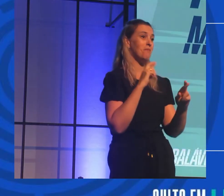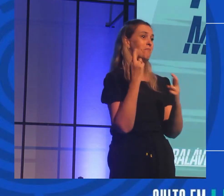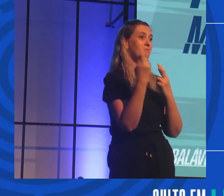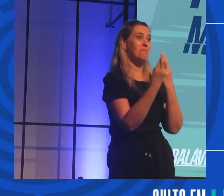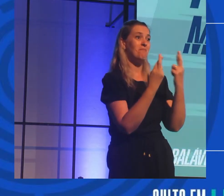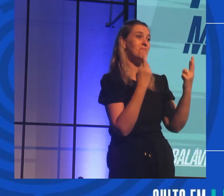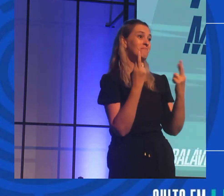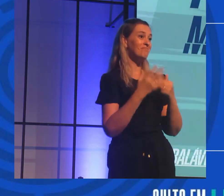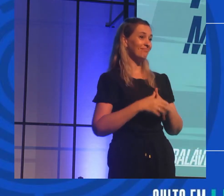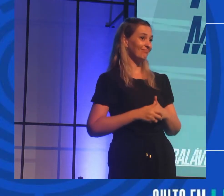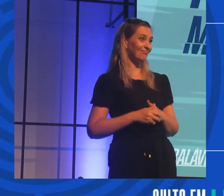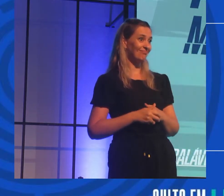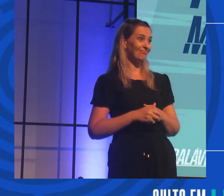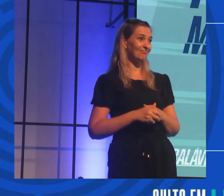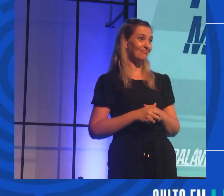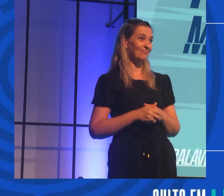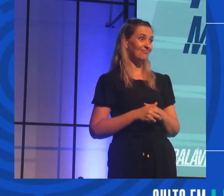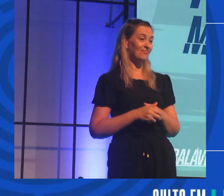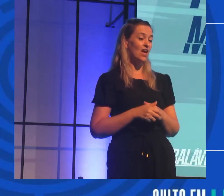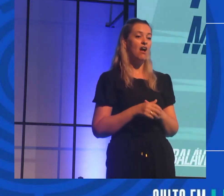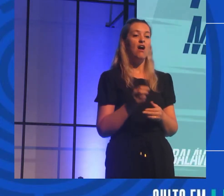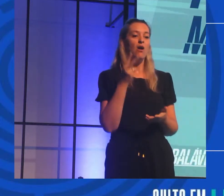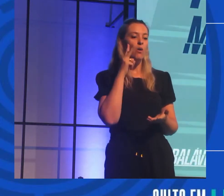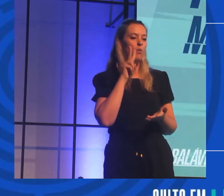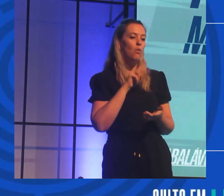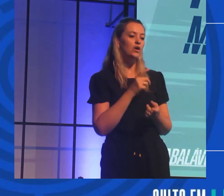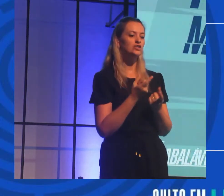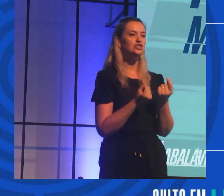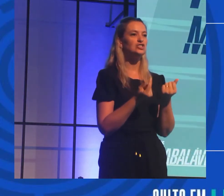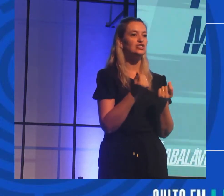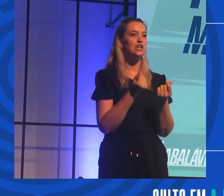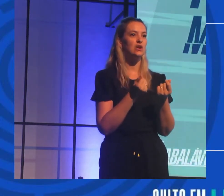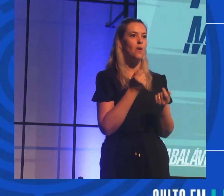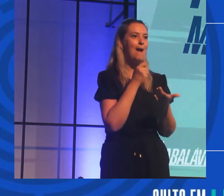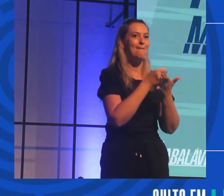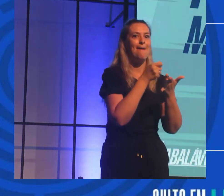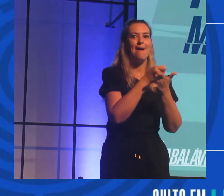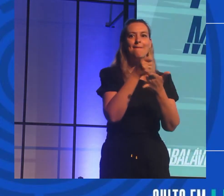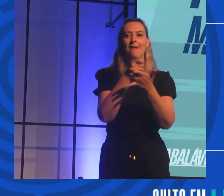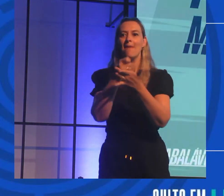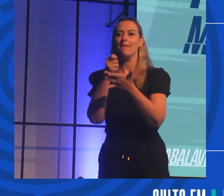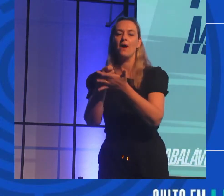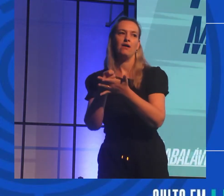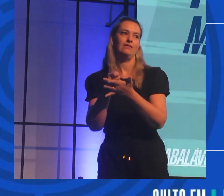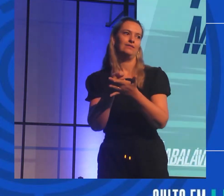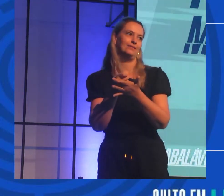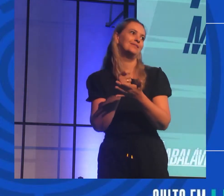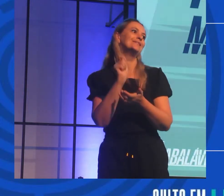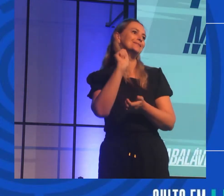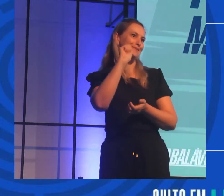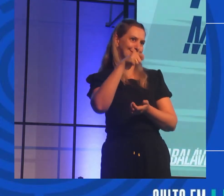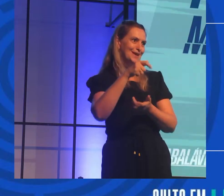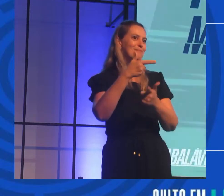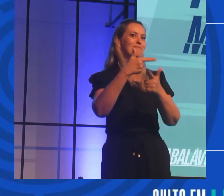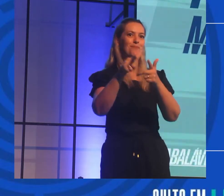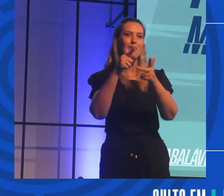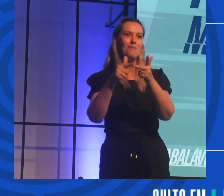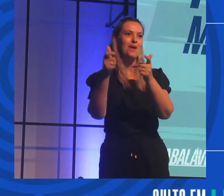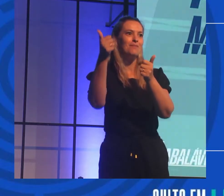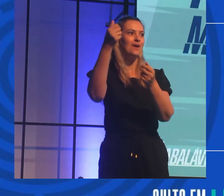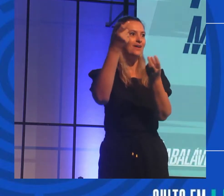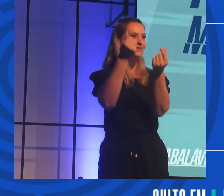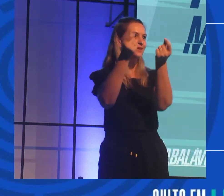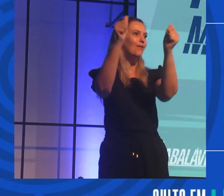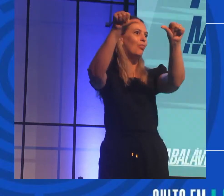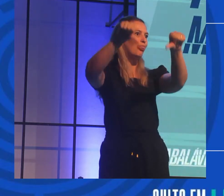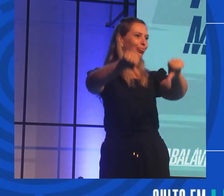as contas antes de comprar. Lógico que você vai ter problema nas suas finanças. E aí não é uma questão de ataque, é uma questão de uma vida